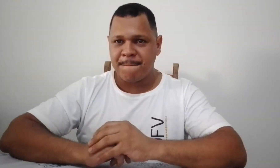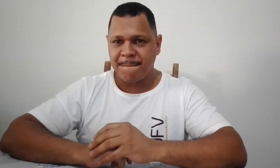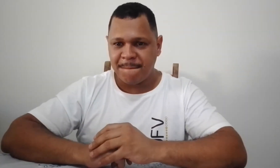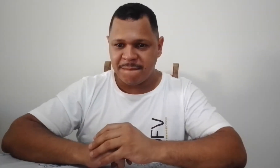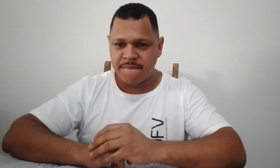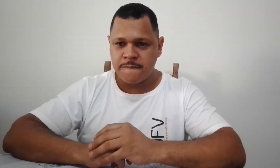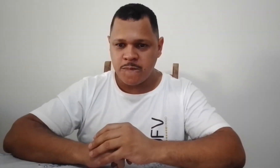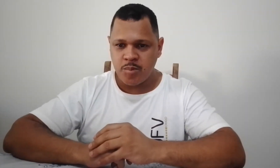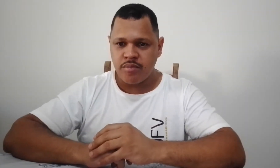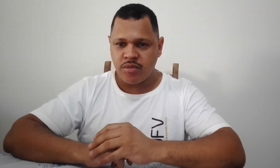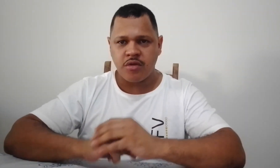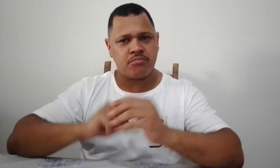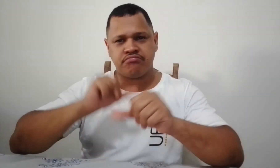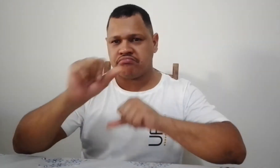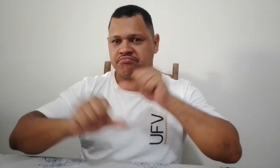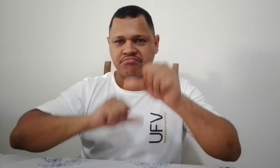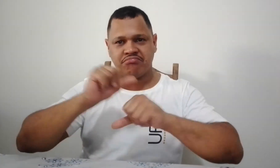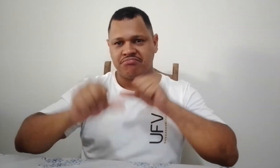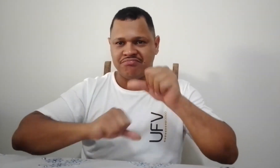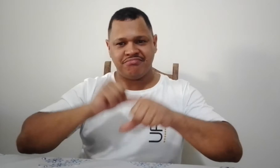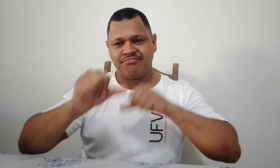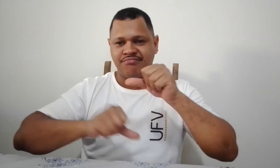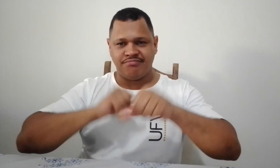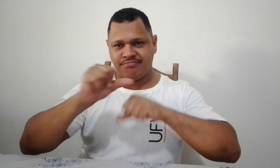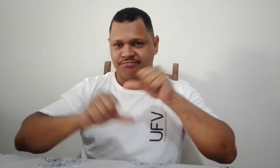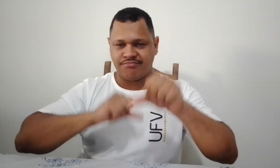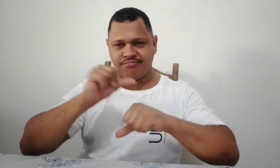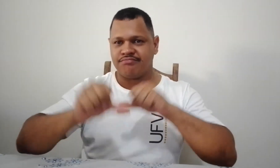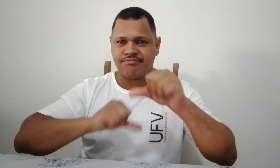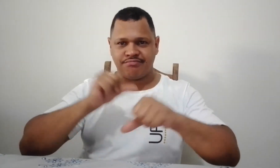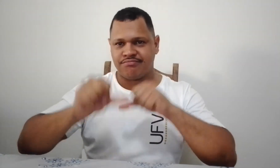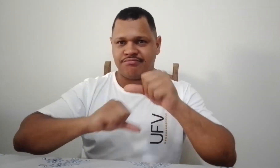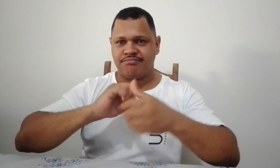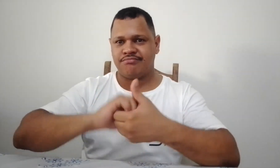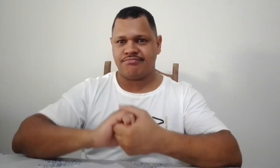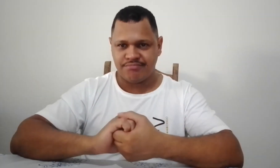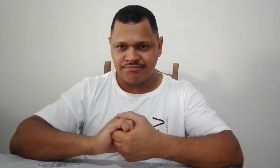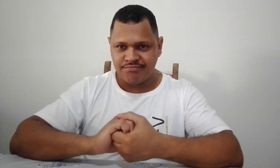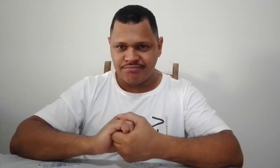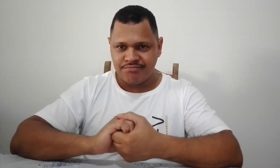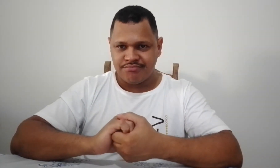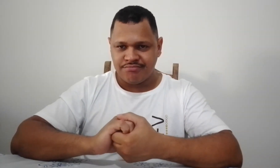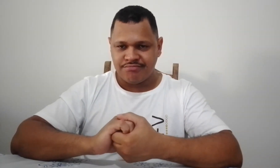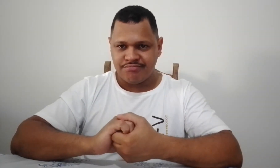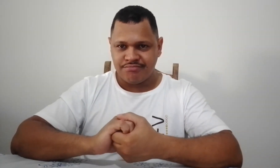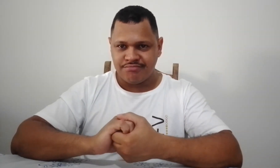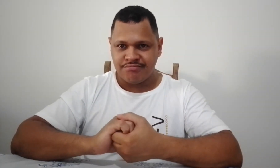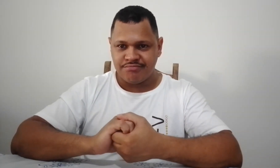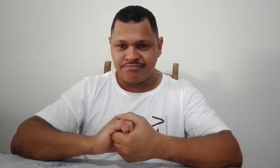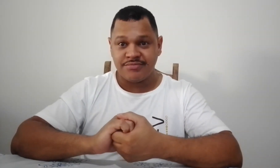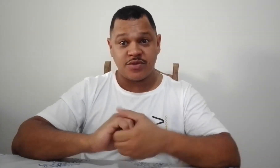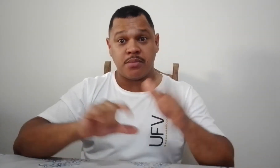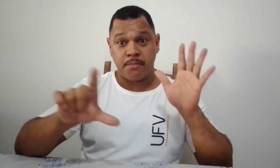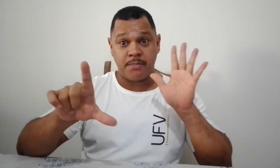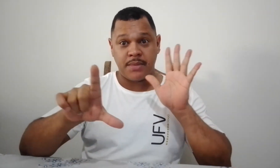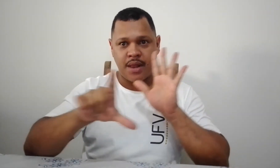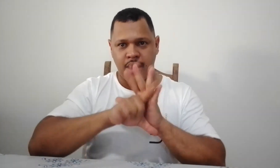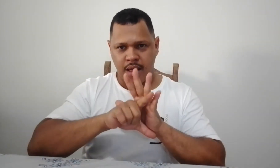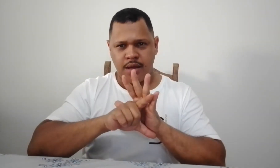ímãs, varia. Ele vai de 0 a um valor máximo e volta a 0 novamente. Pela lei de Lenz, a corrente deve ter o